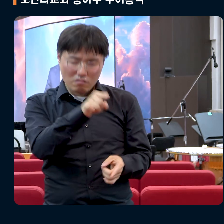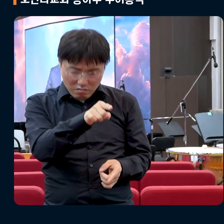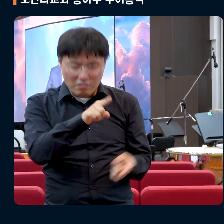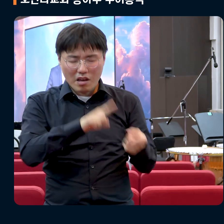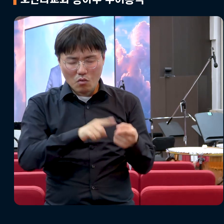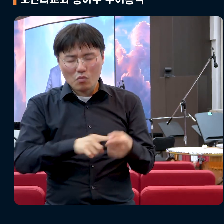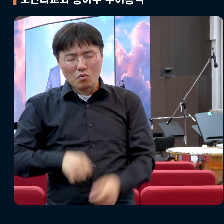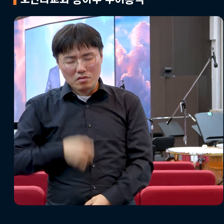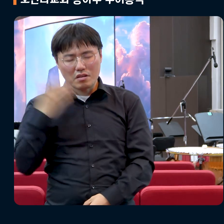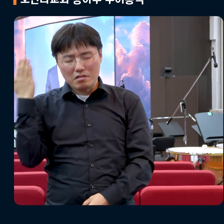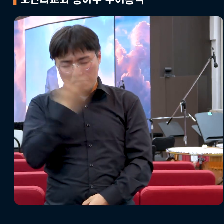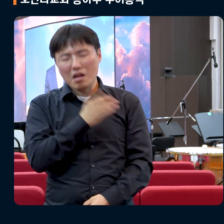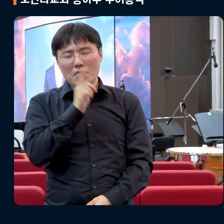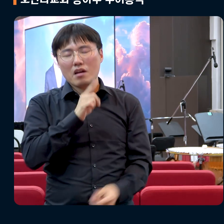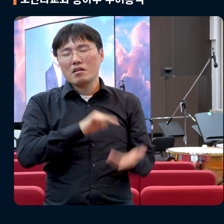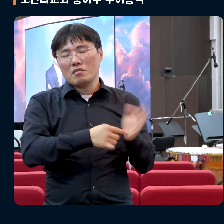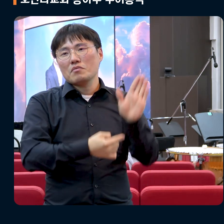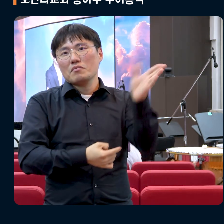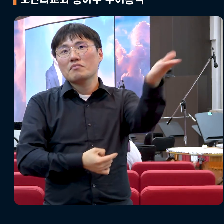원하는 건 원하는 것이고,